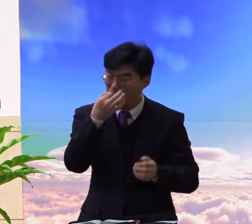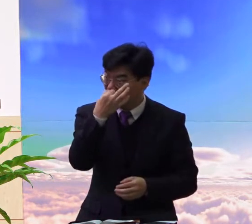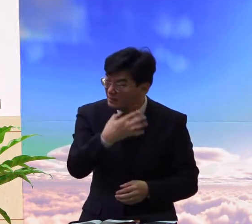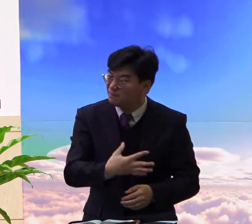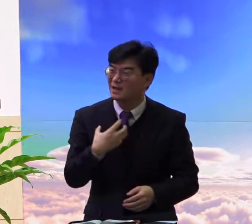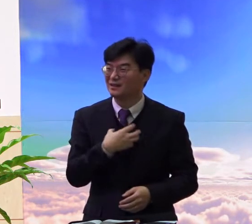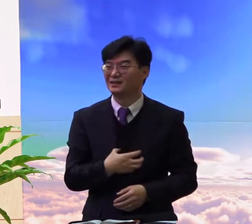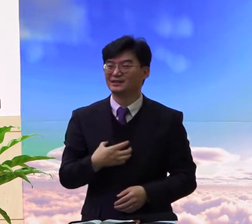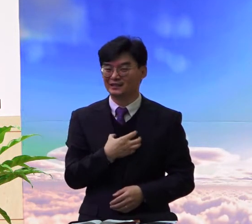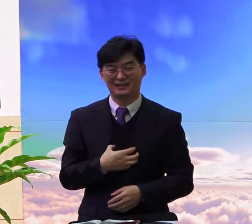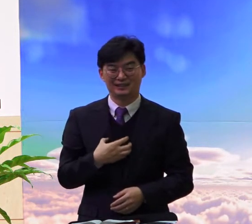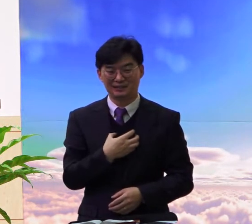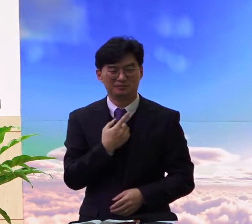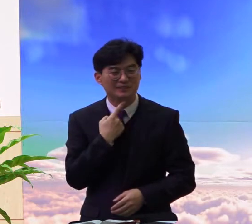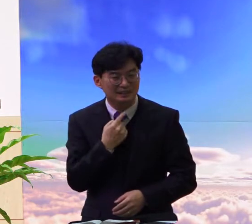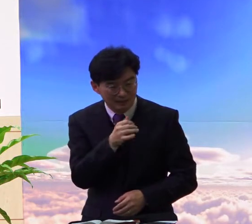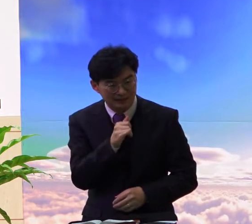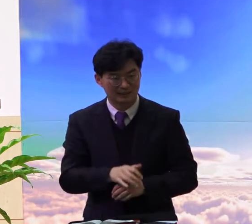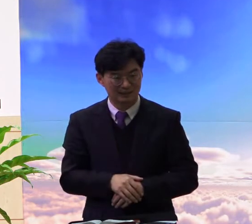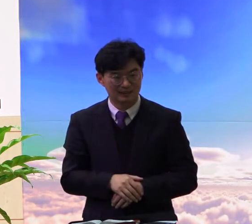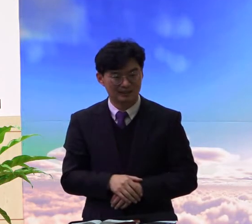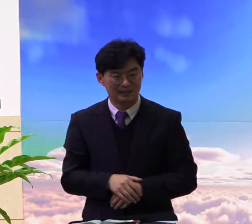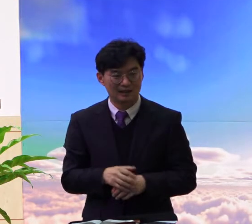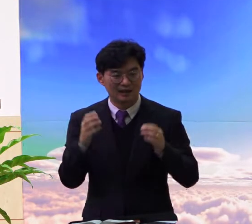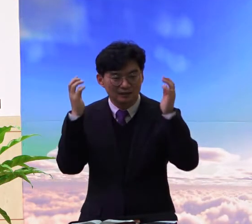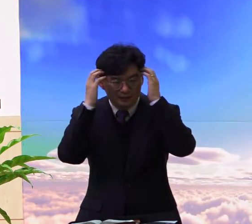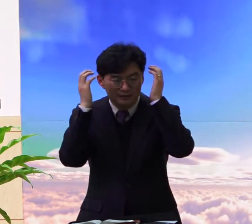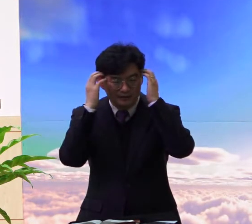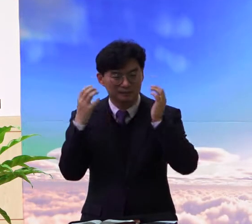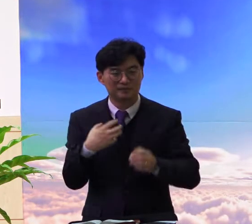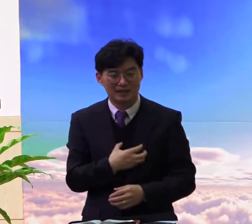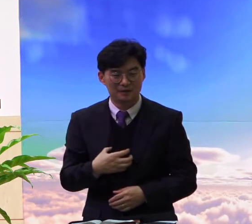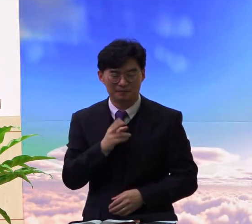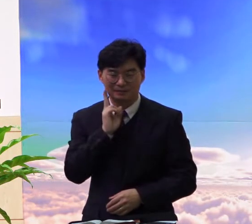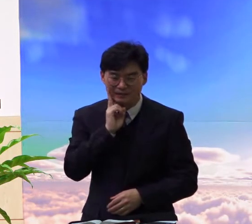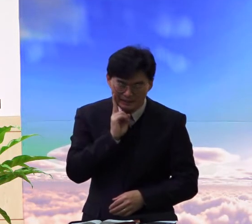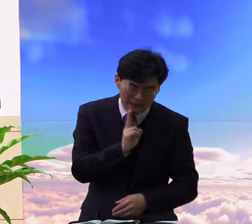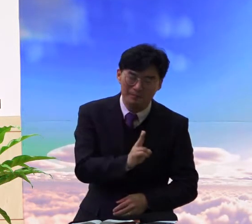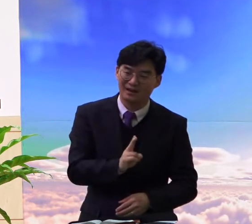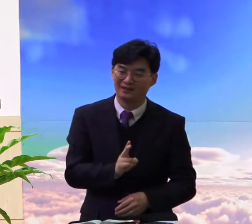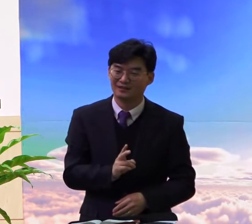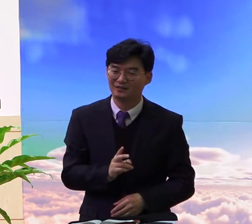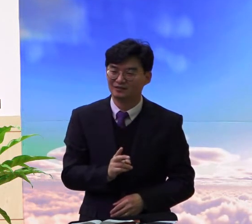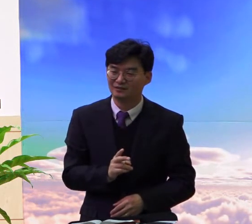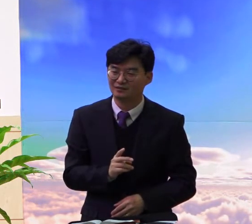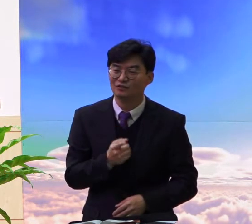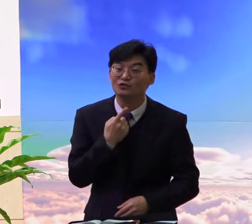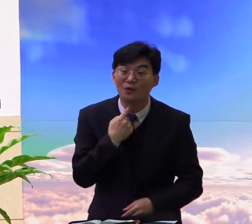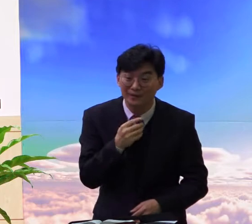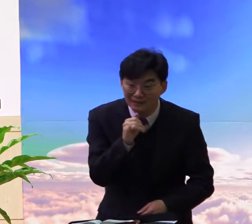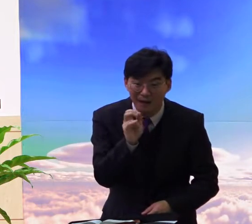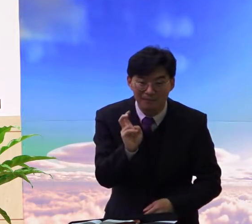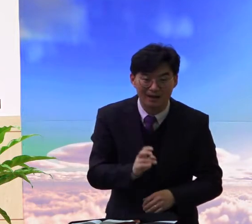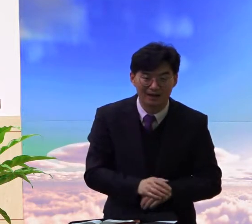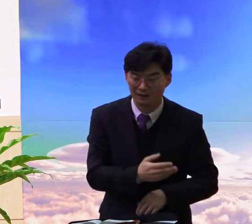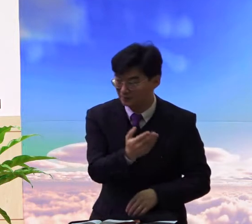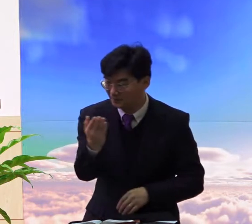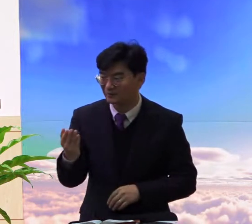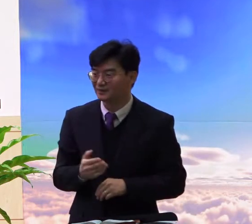빠져서 극심한 고통 가운데 있으십니까? 그렇다면